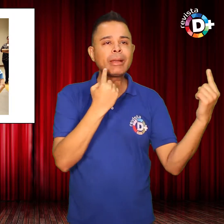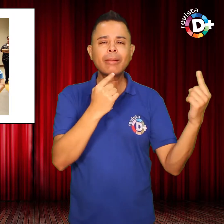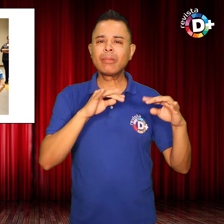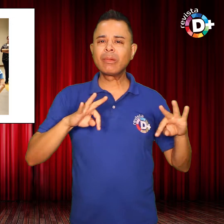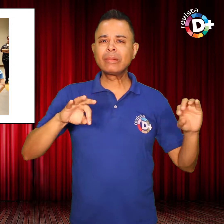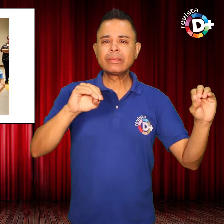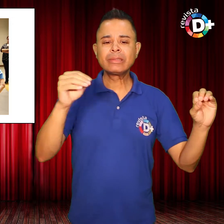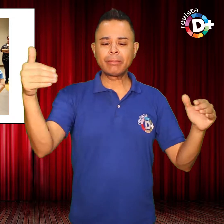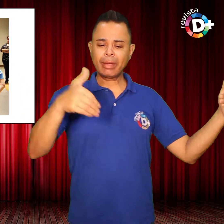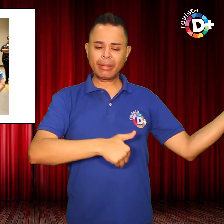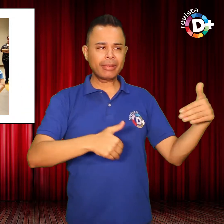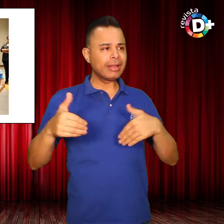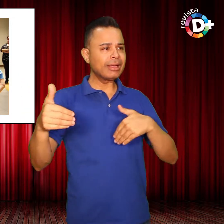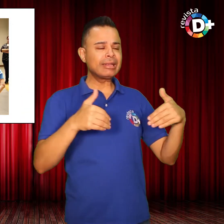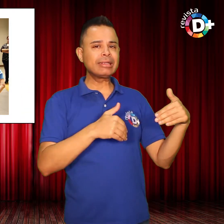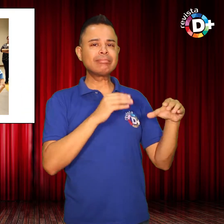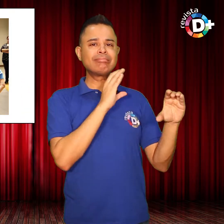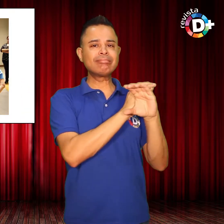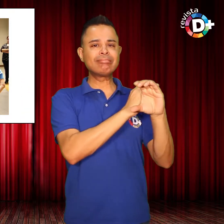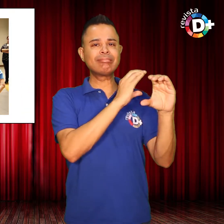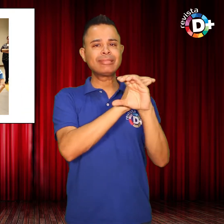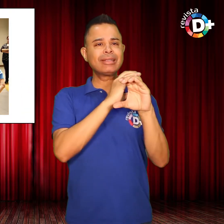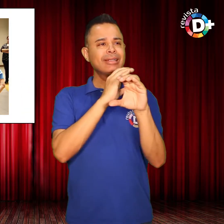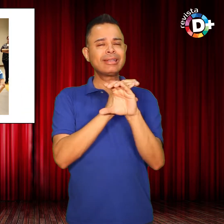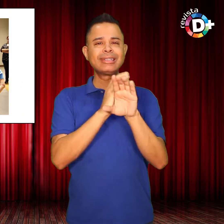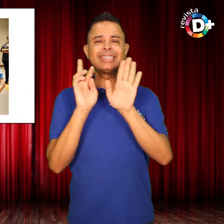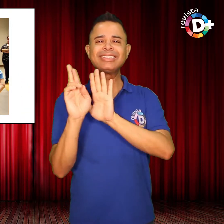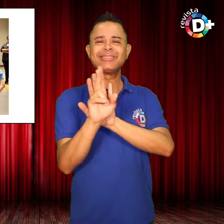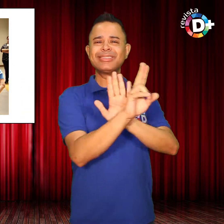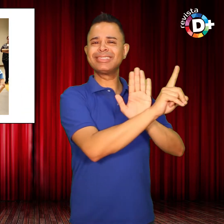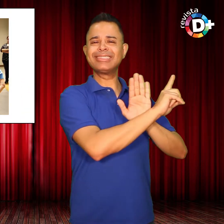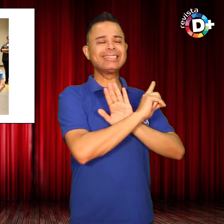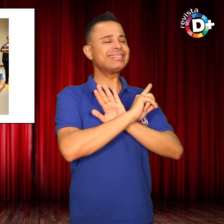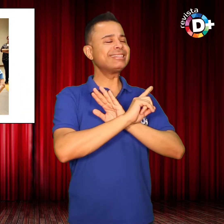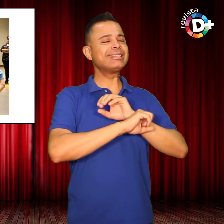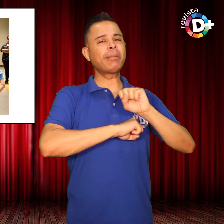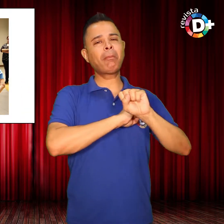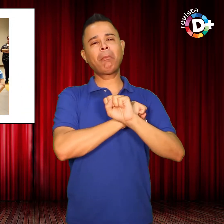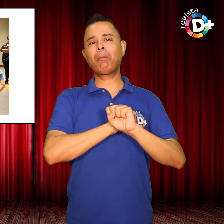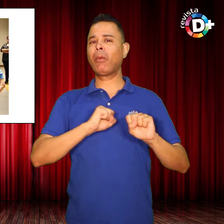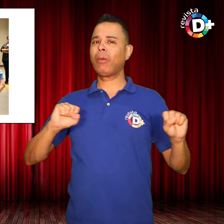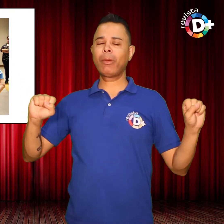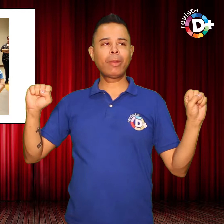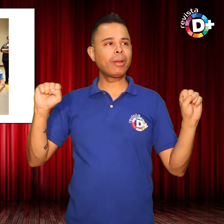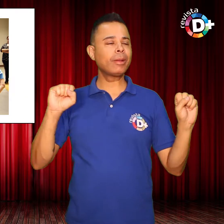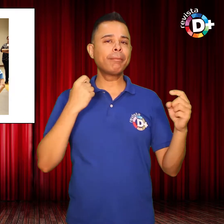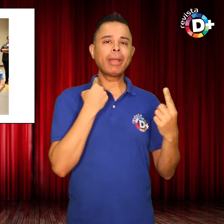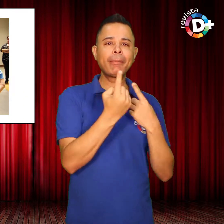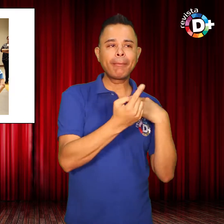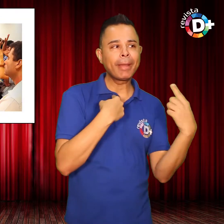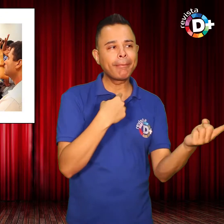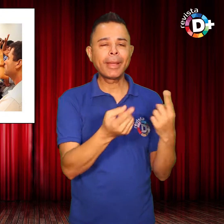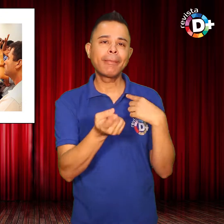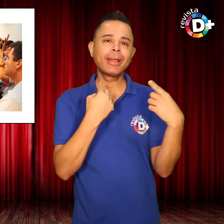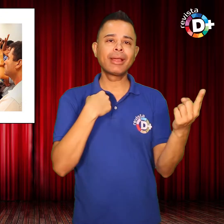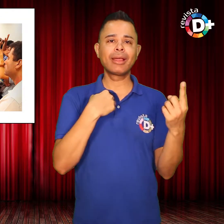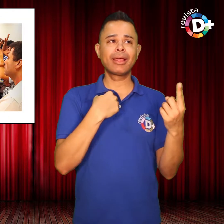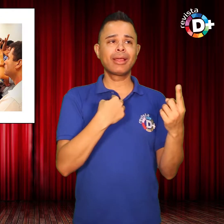e quando o todo mundo chegou descobrimos que era muita gente diferente não conseguimos dialogar com